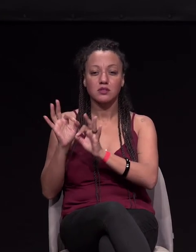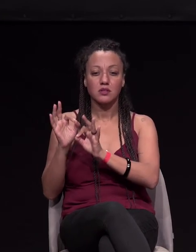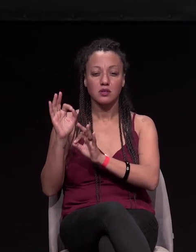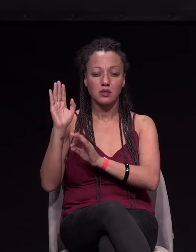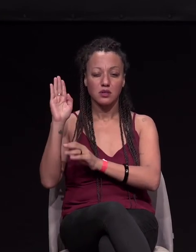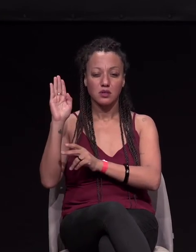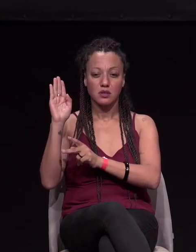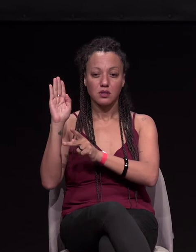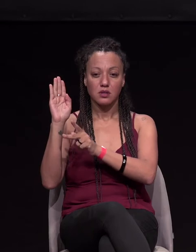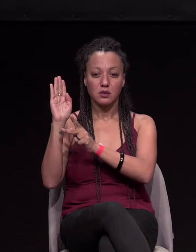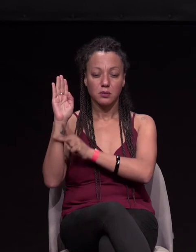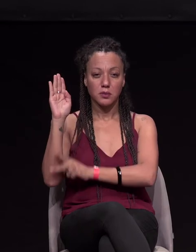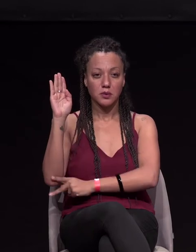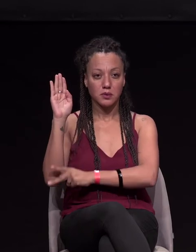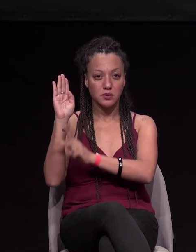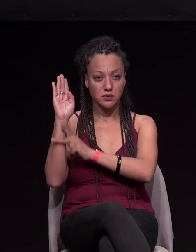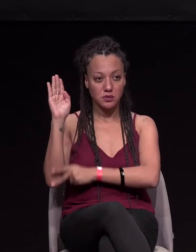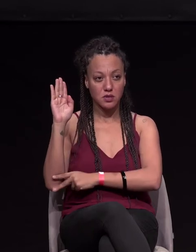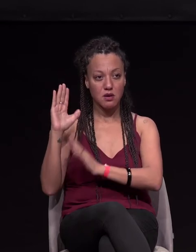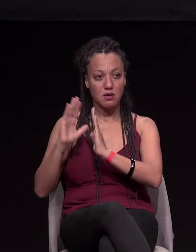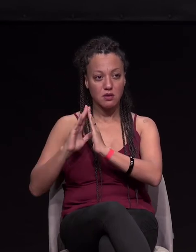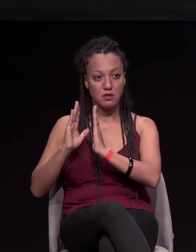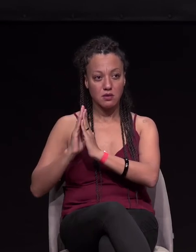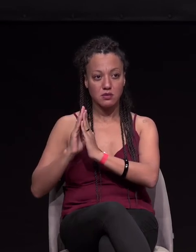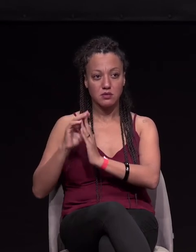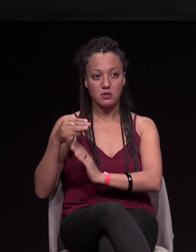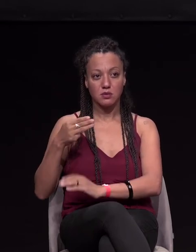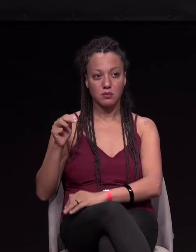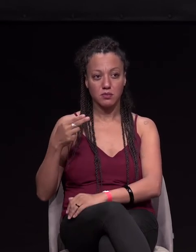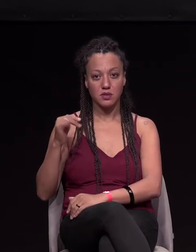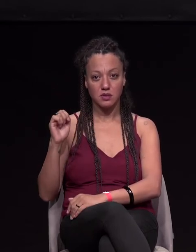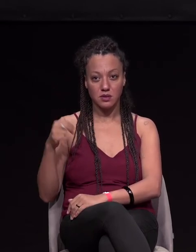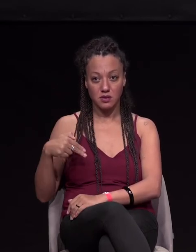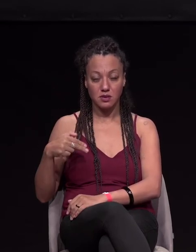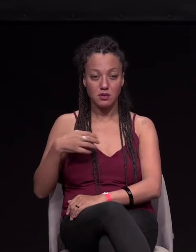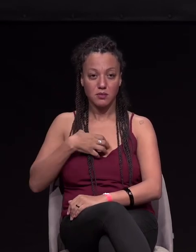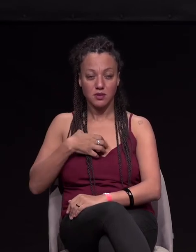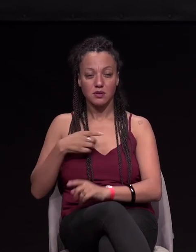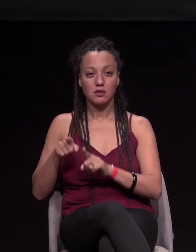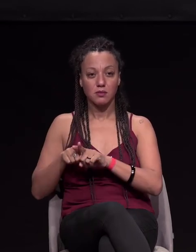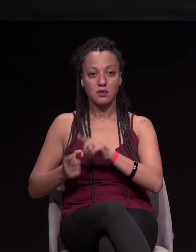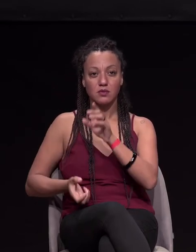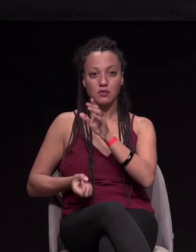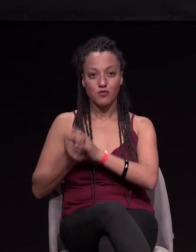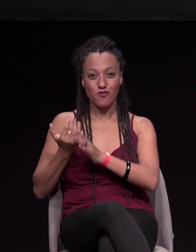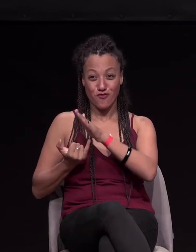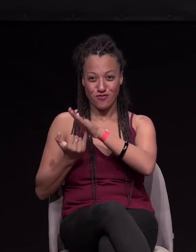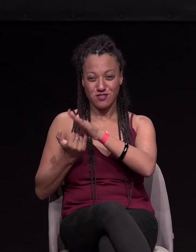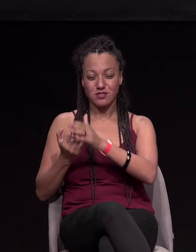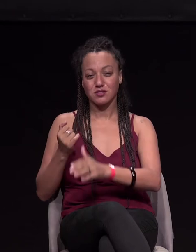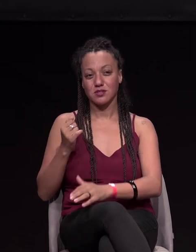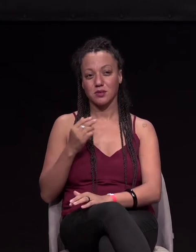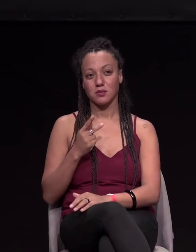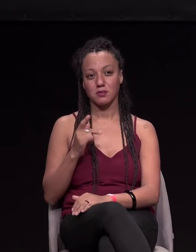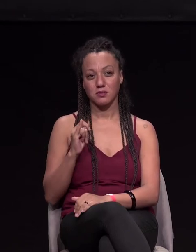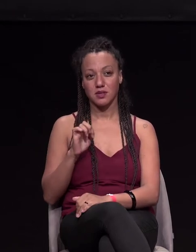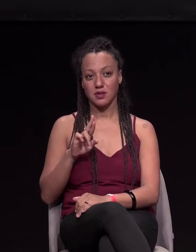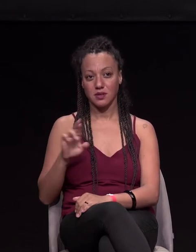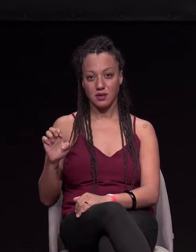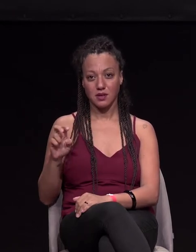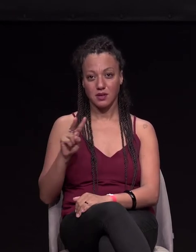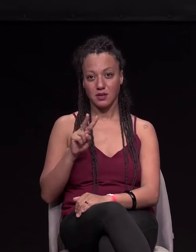projeto à casa do menino na bahia e projeta também a fundação pierre bergé e aí assim